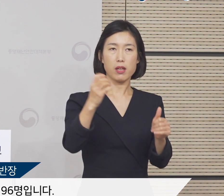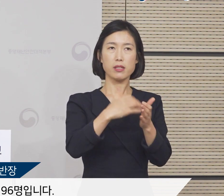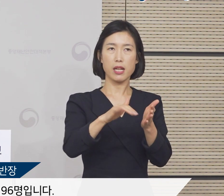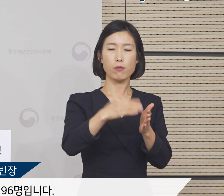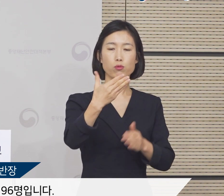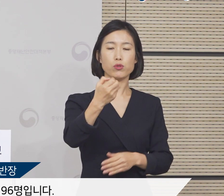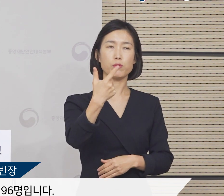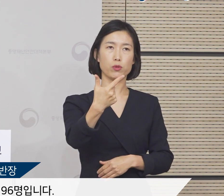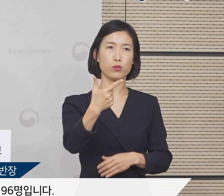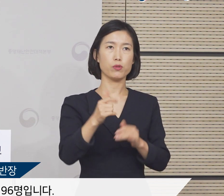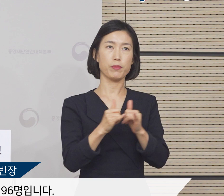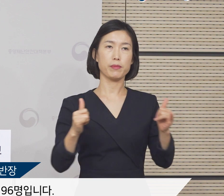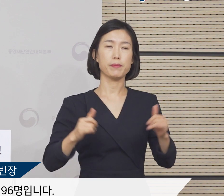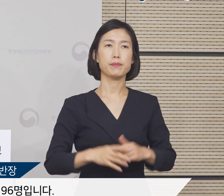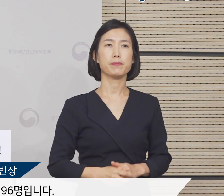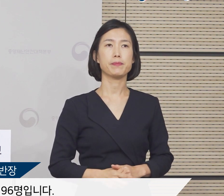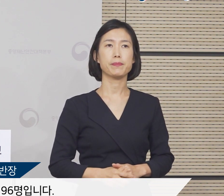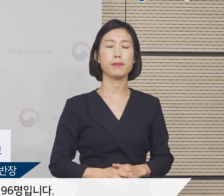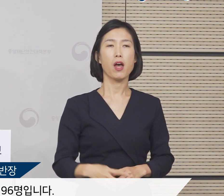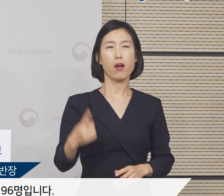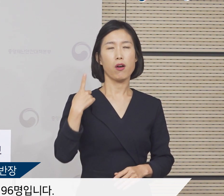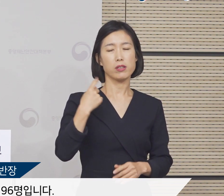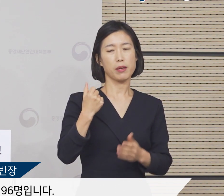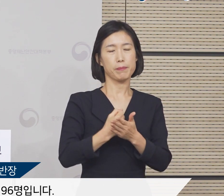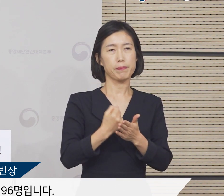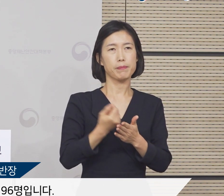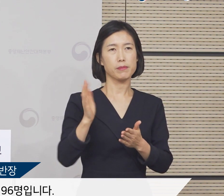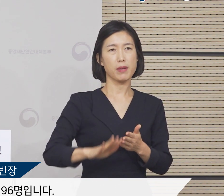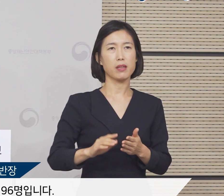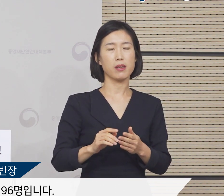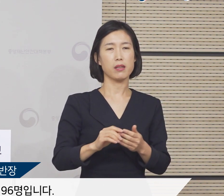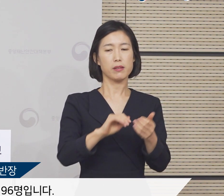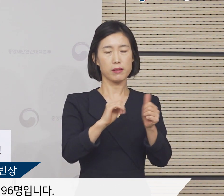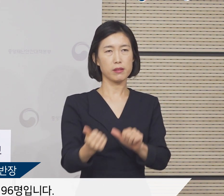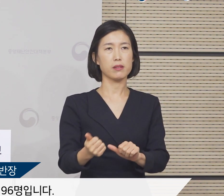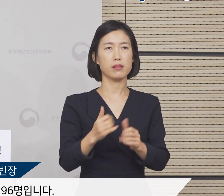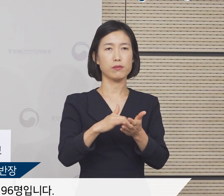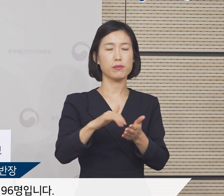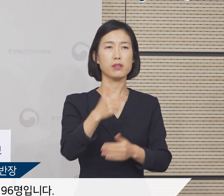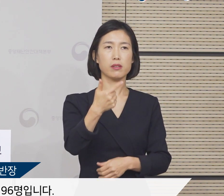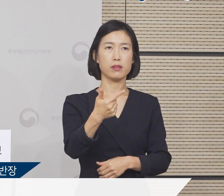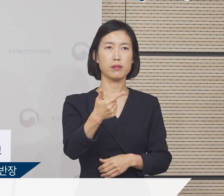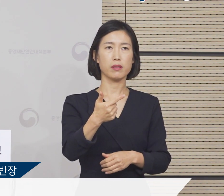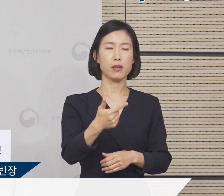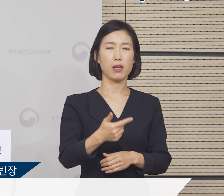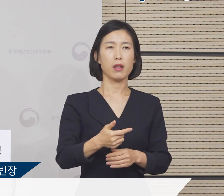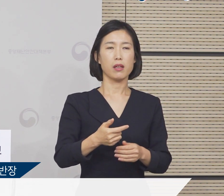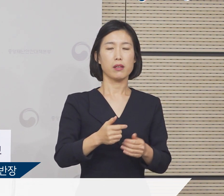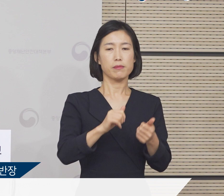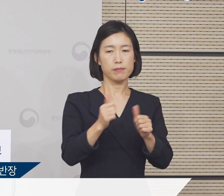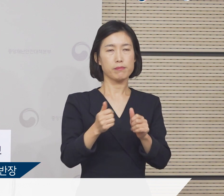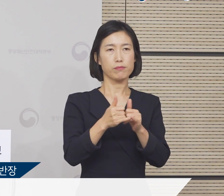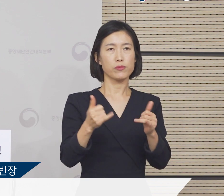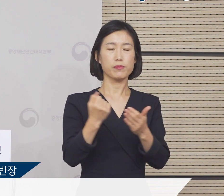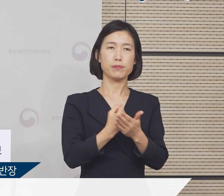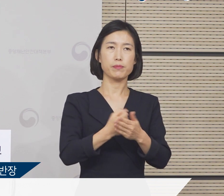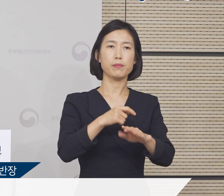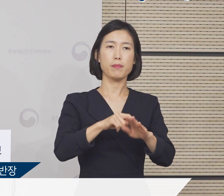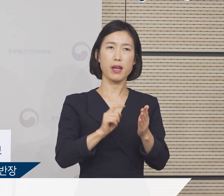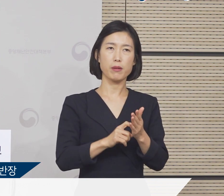해제는 96명입니다. 어제 안타깝게도 6분이 돌아가셨습니다. 고인의 명복을